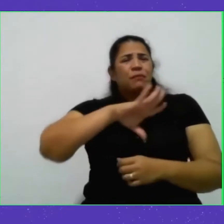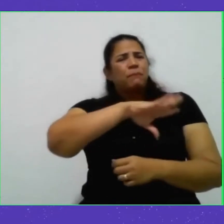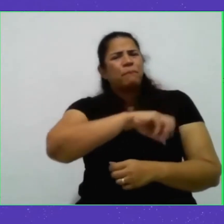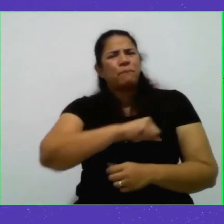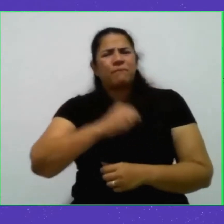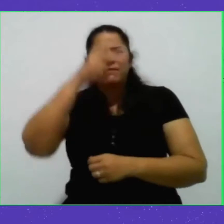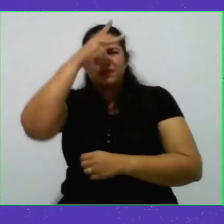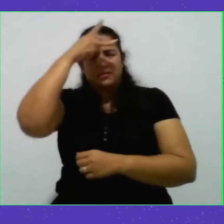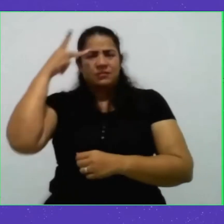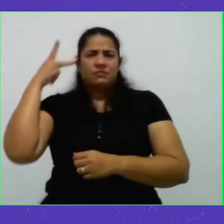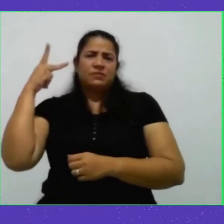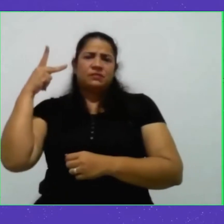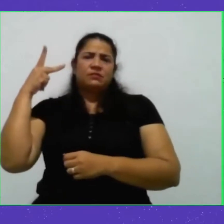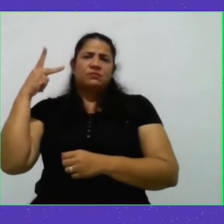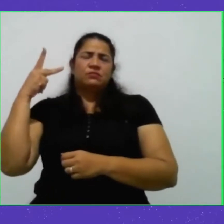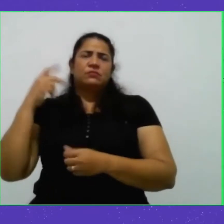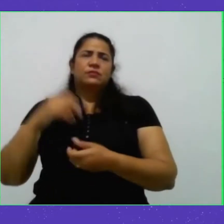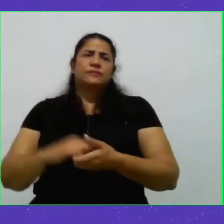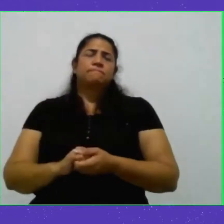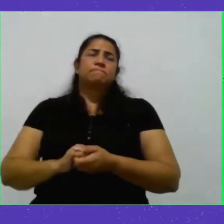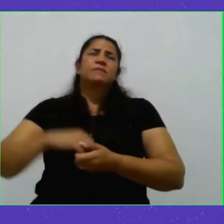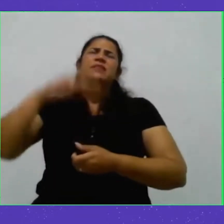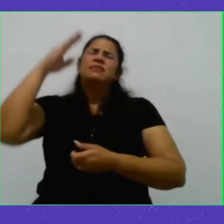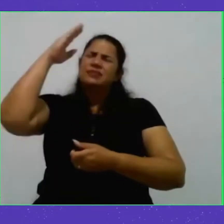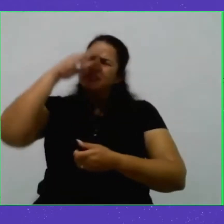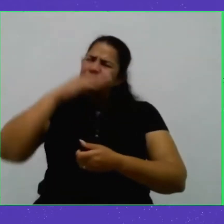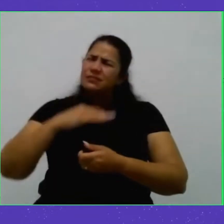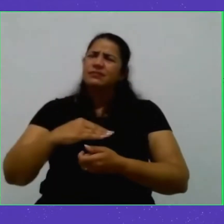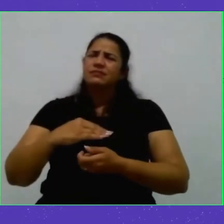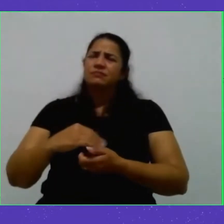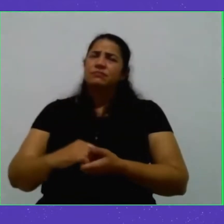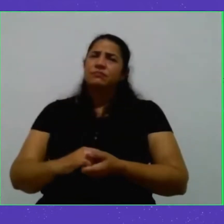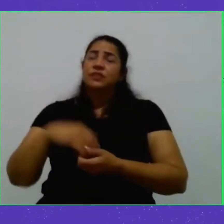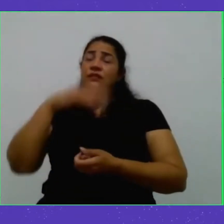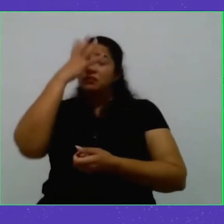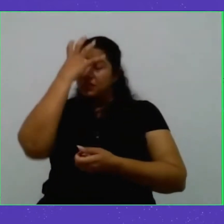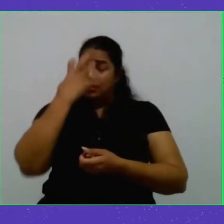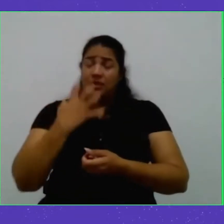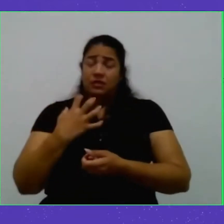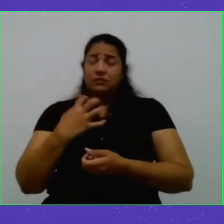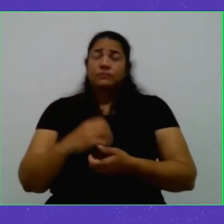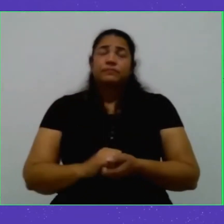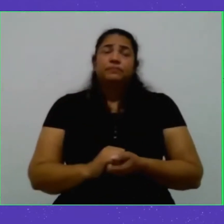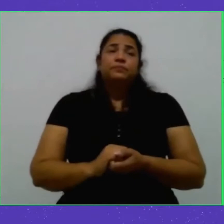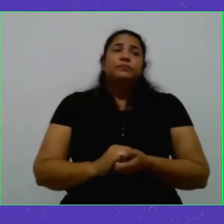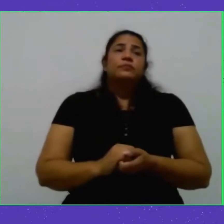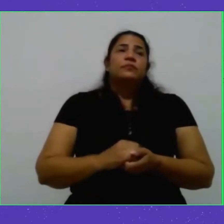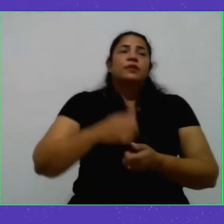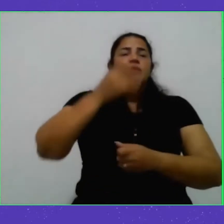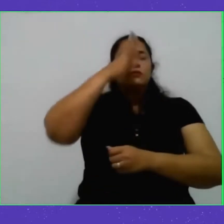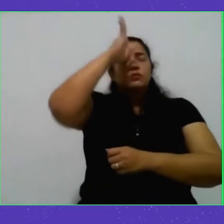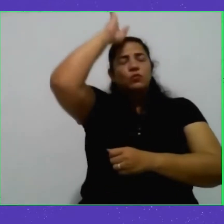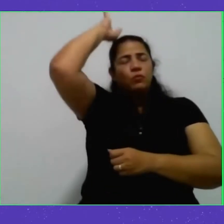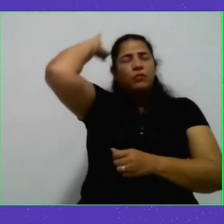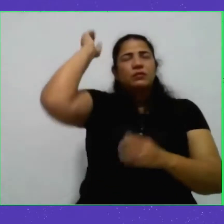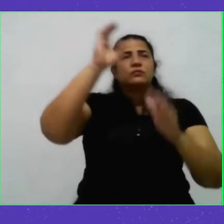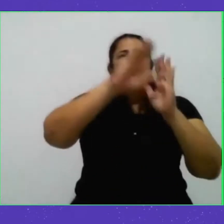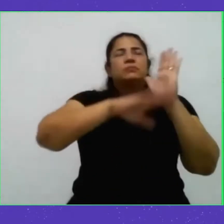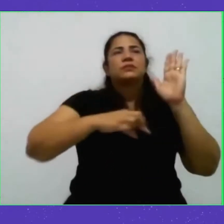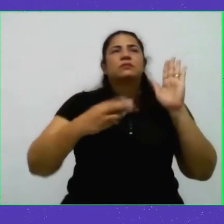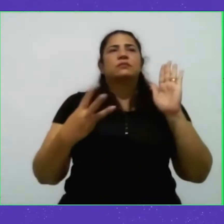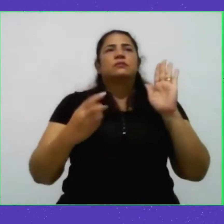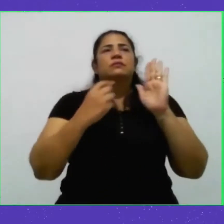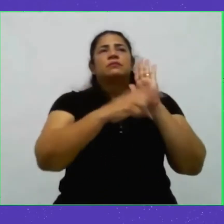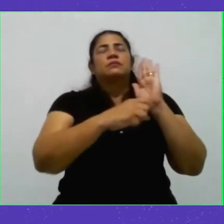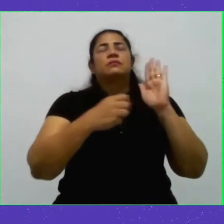tão séria, que em Romanos capítulo 3, versículos 10 a 12, nós lemos: não há justo,